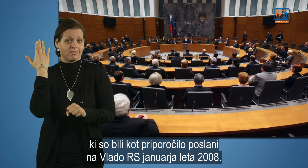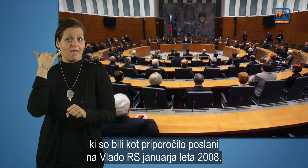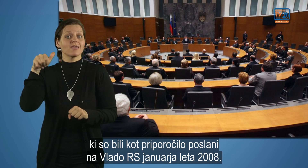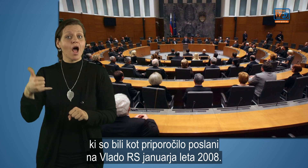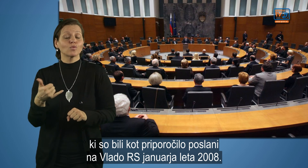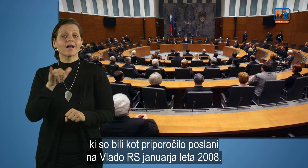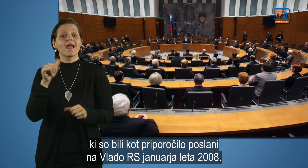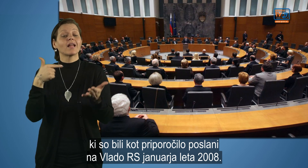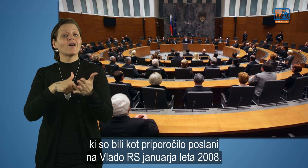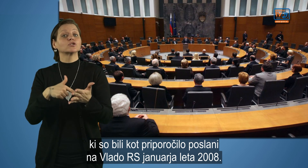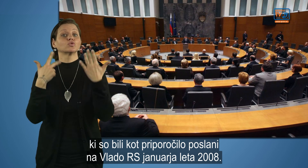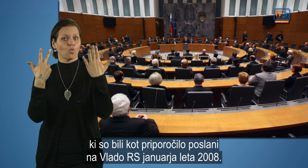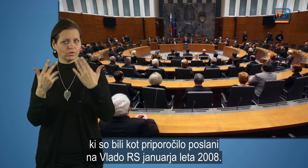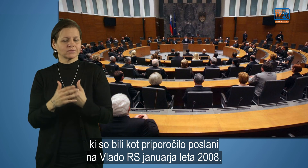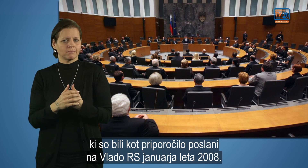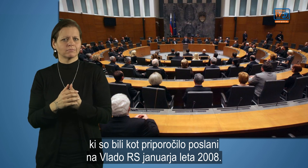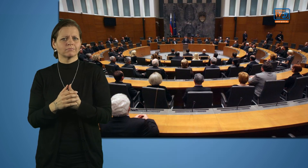januarja leta 2008.